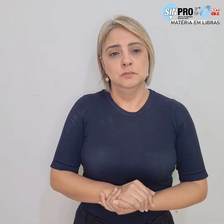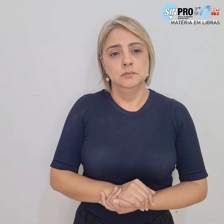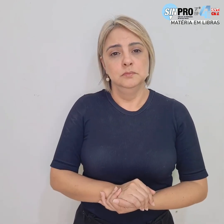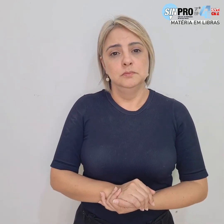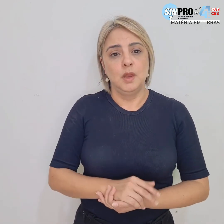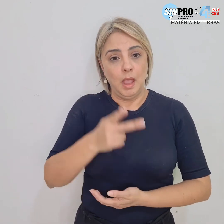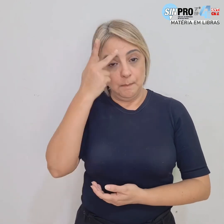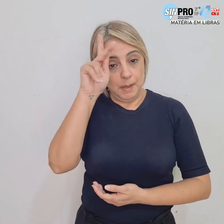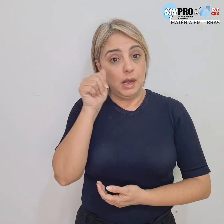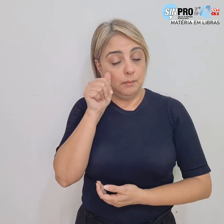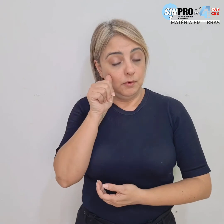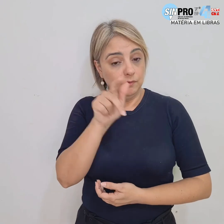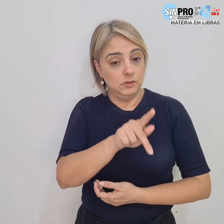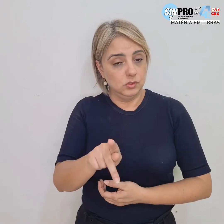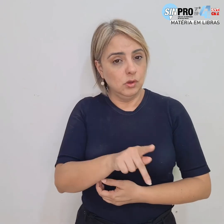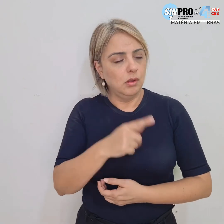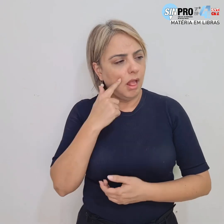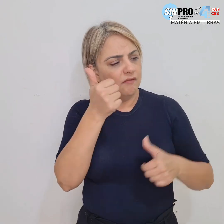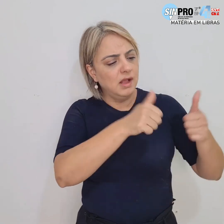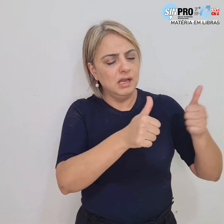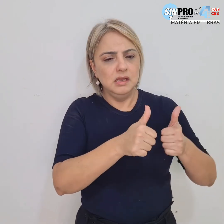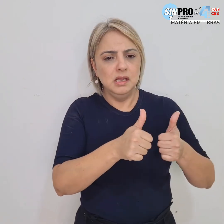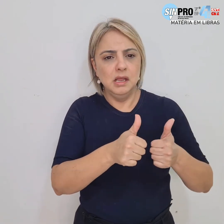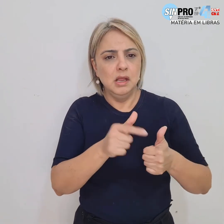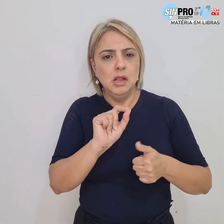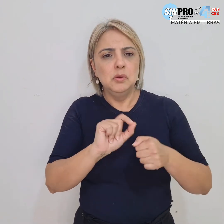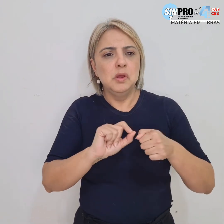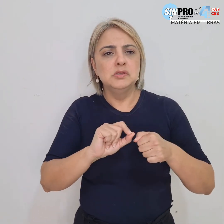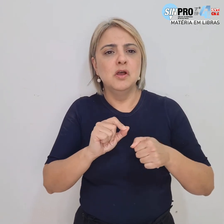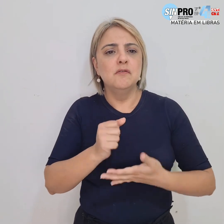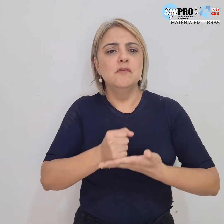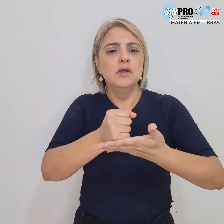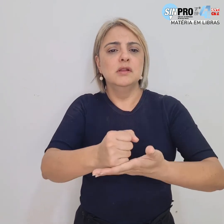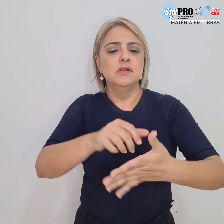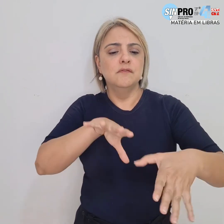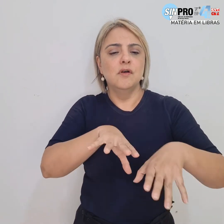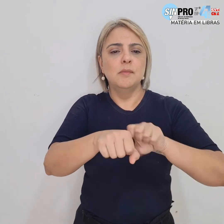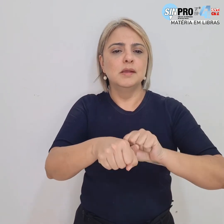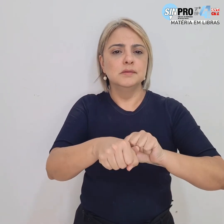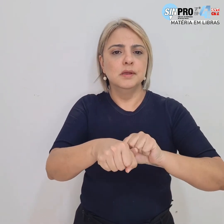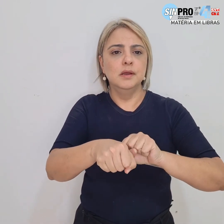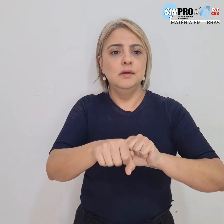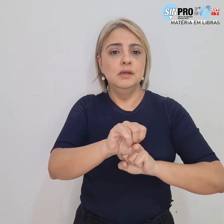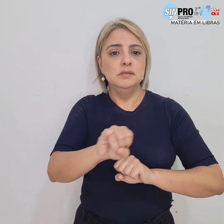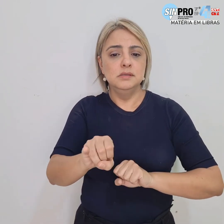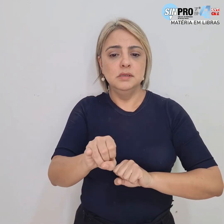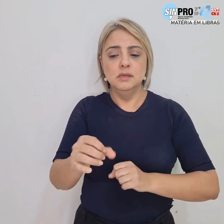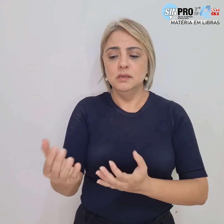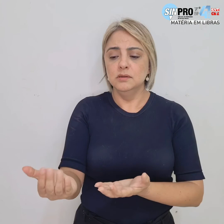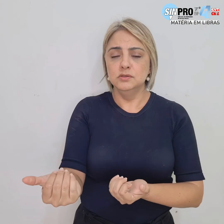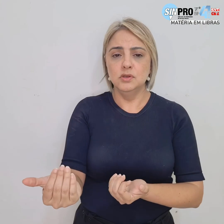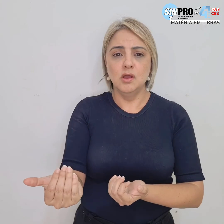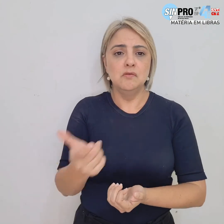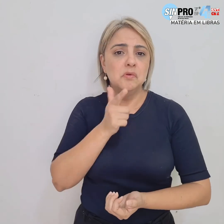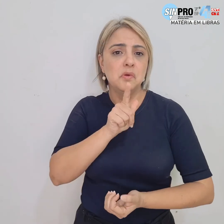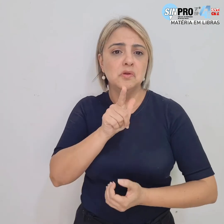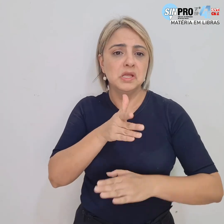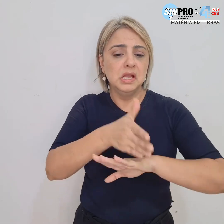Para a professora, de nada adianta oferecer formação se os jovens não conseguem se inserir no mercado